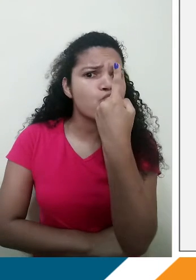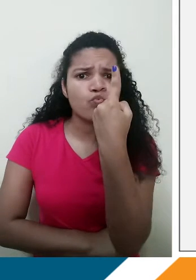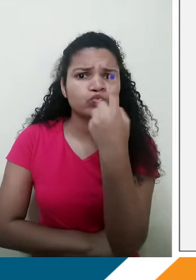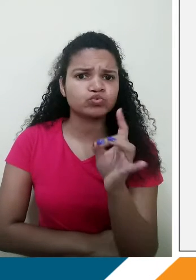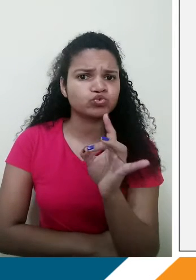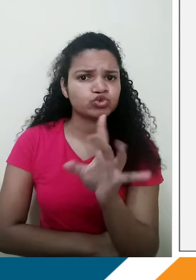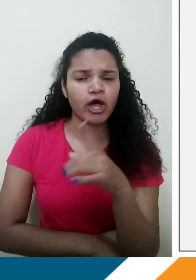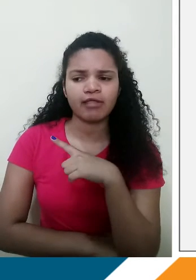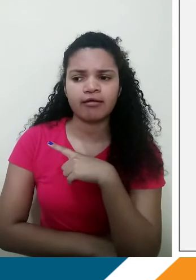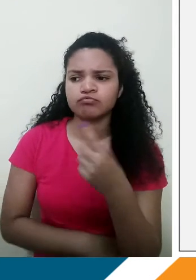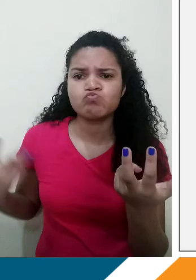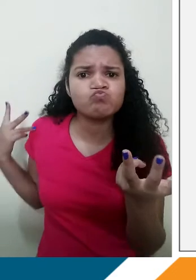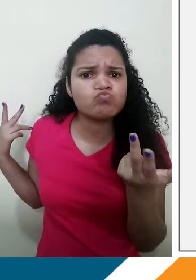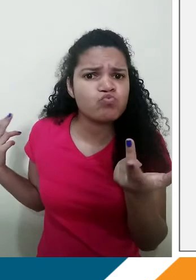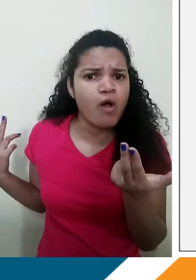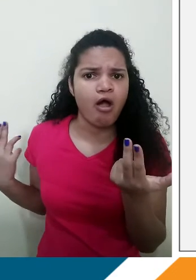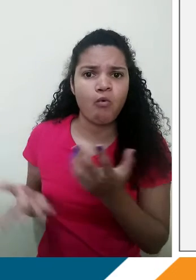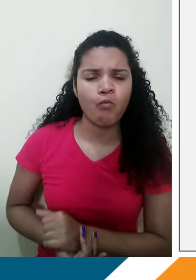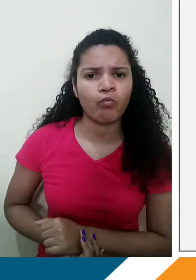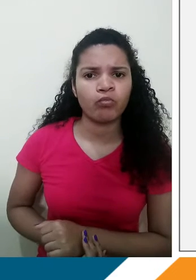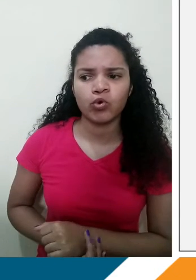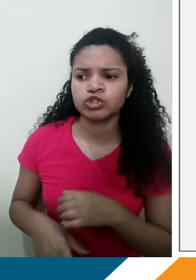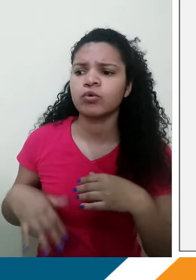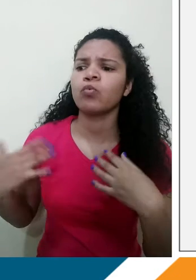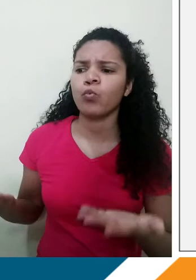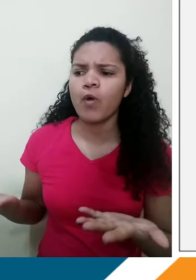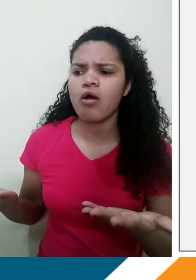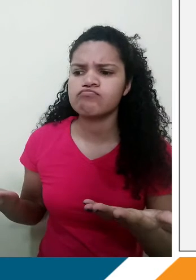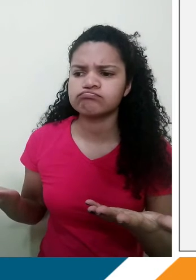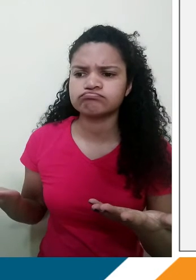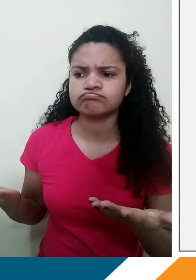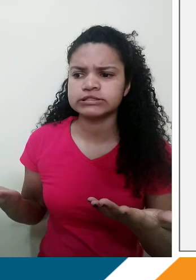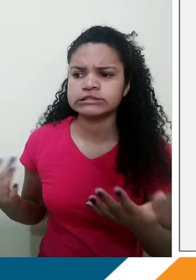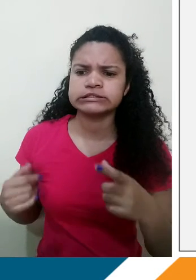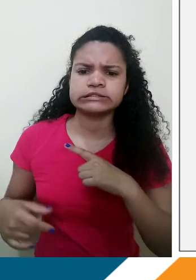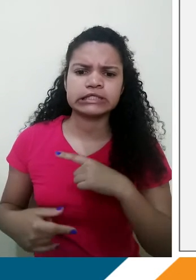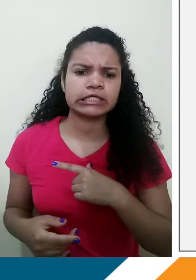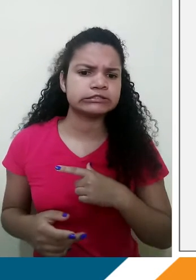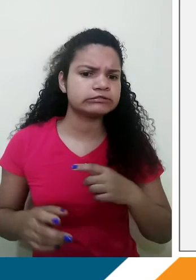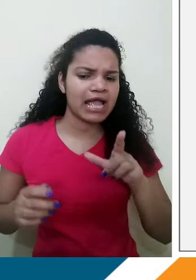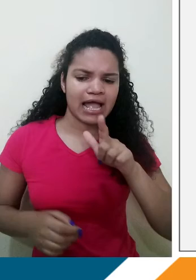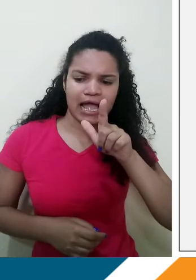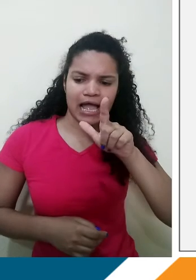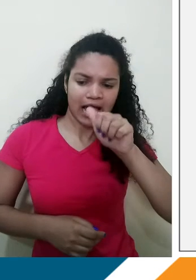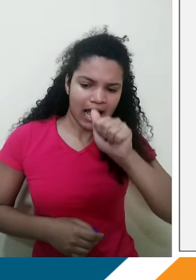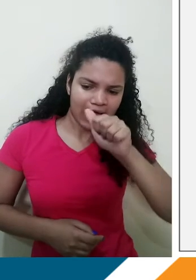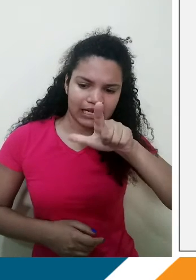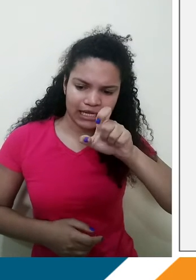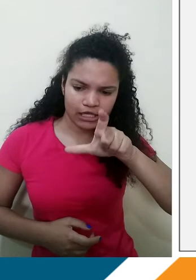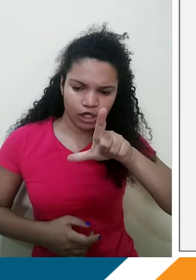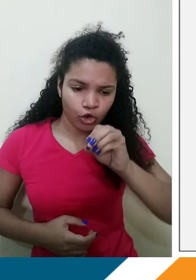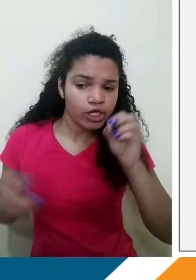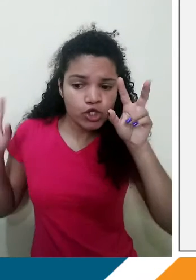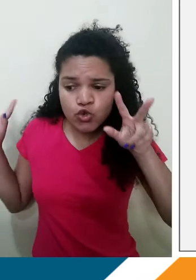ou seja, que possui os mesmos alelos dos pais. O filhote que possui os mesmos alelos dos pais,